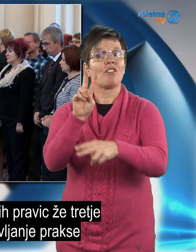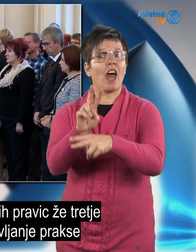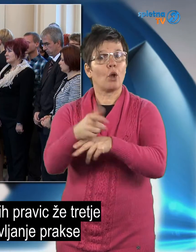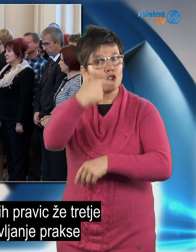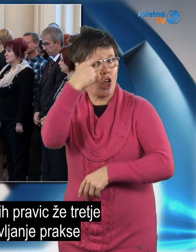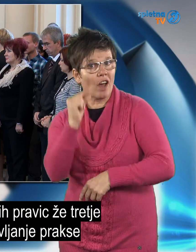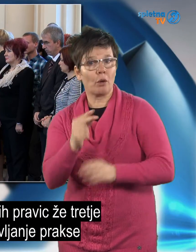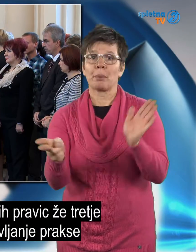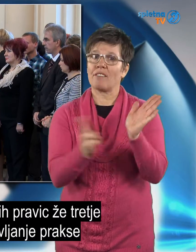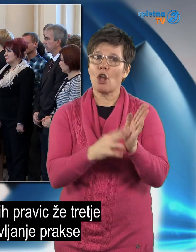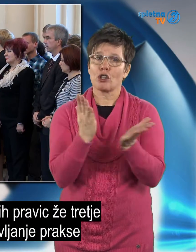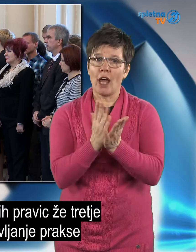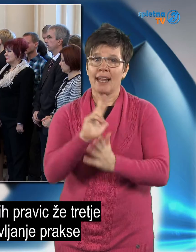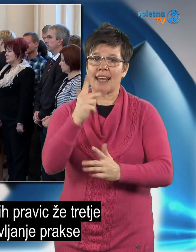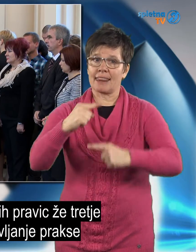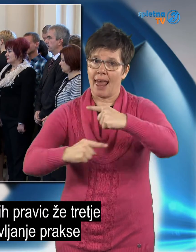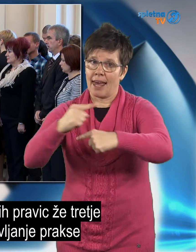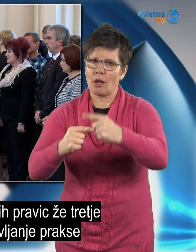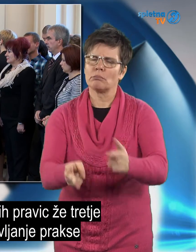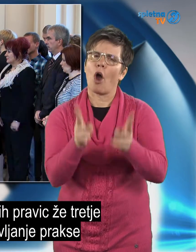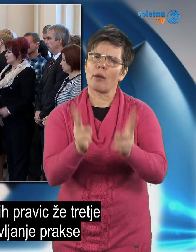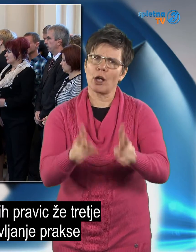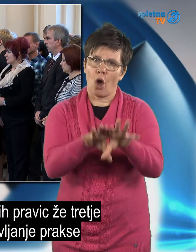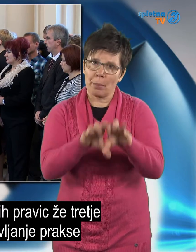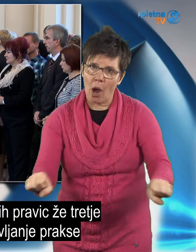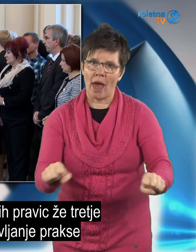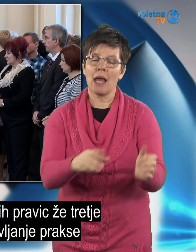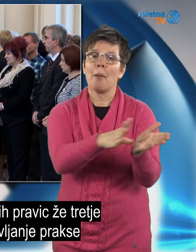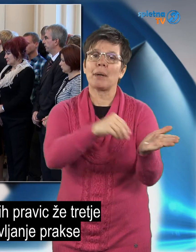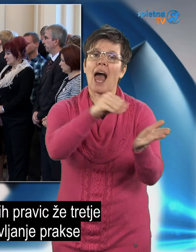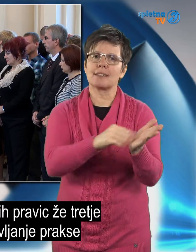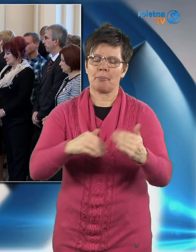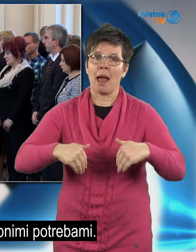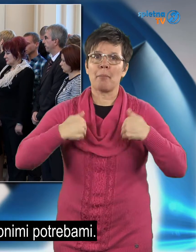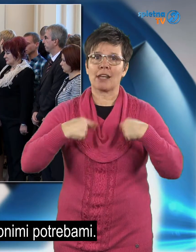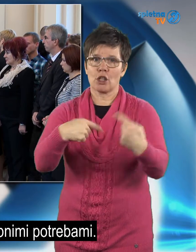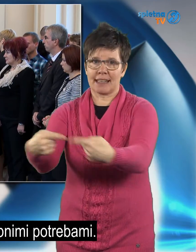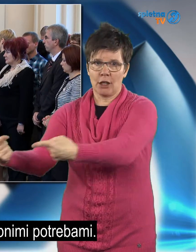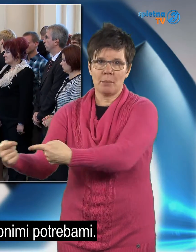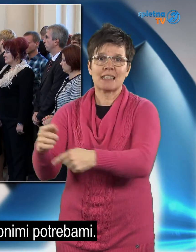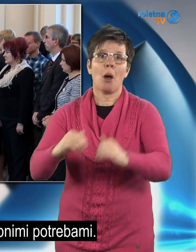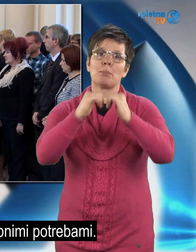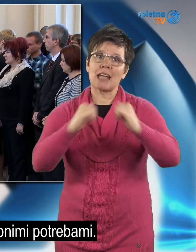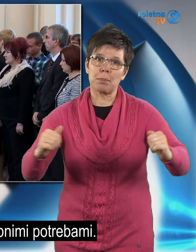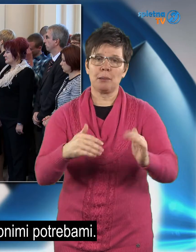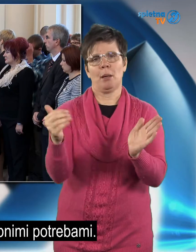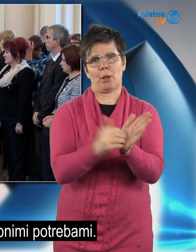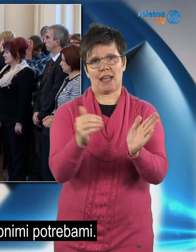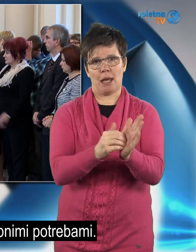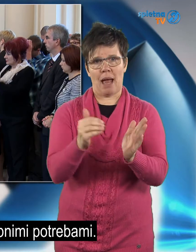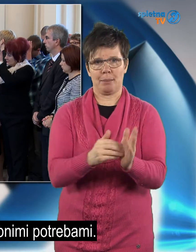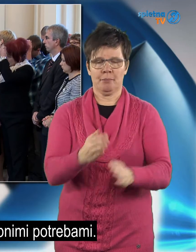Urad varuha človekovih pravic že 3. leto omogoča opravljanje prakse mladostnikom s posebnimi